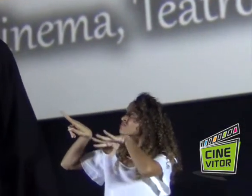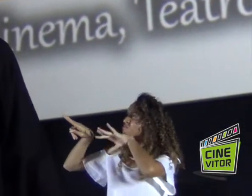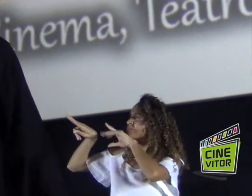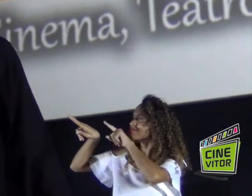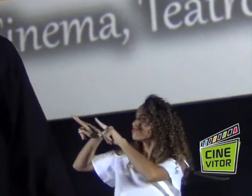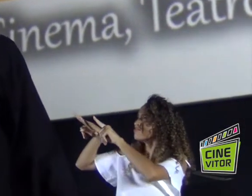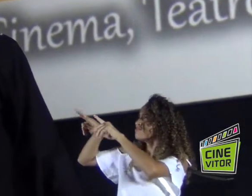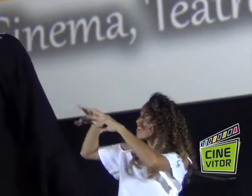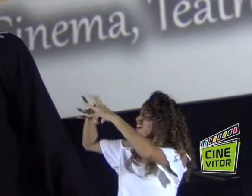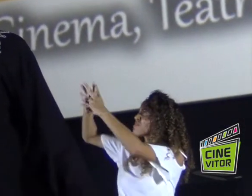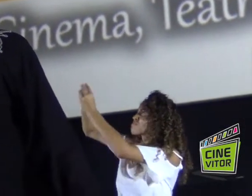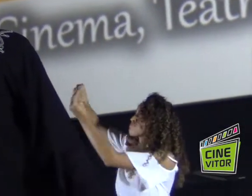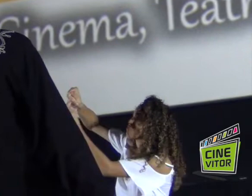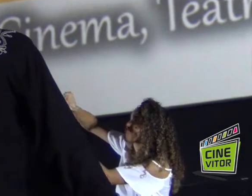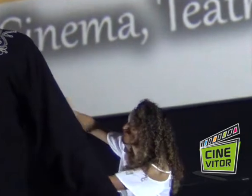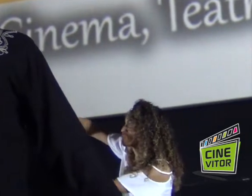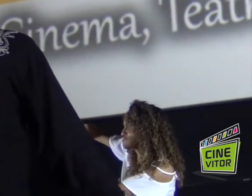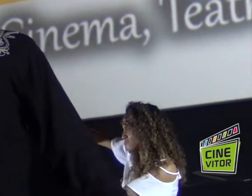maldade